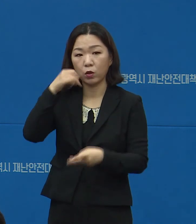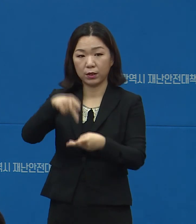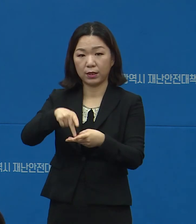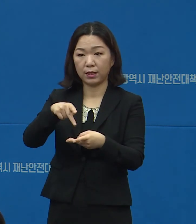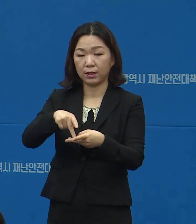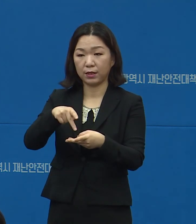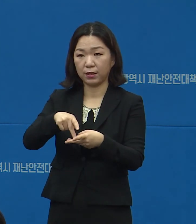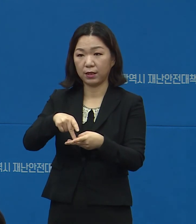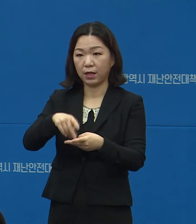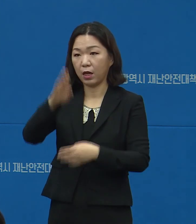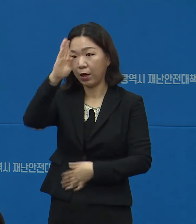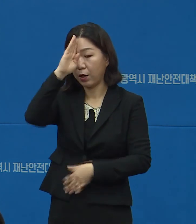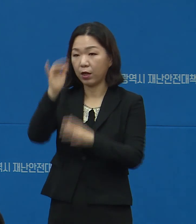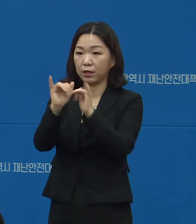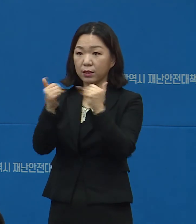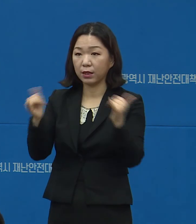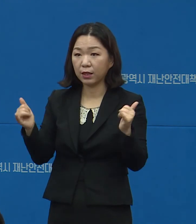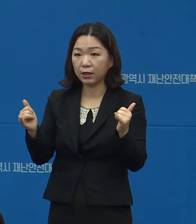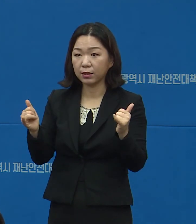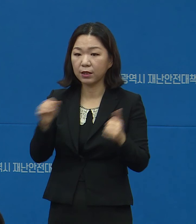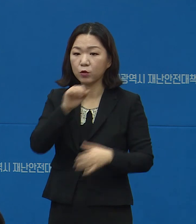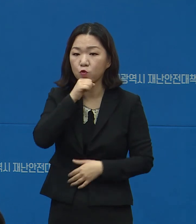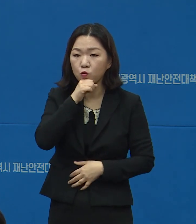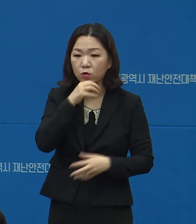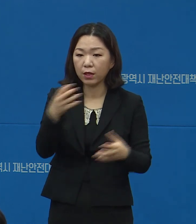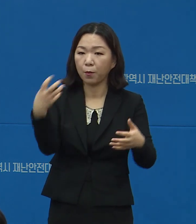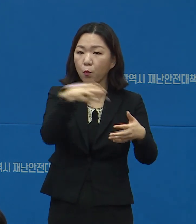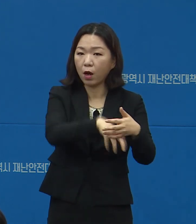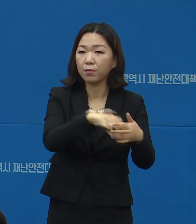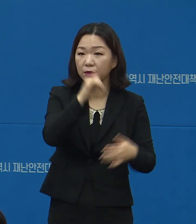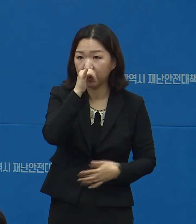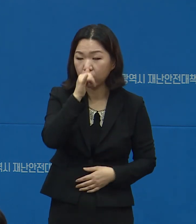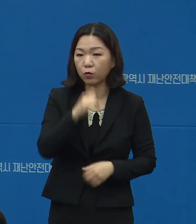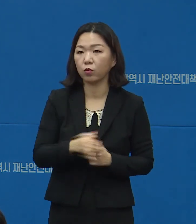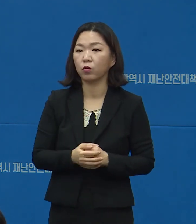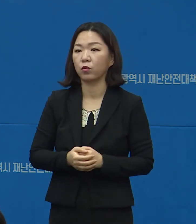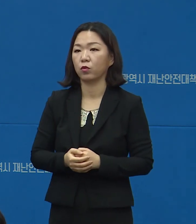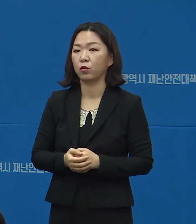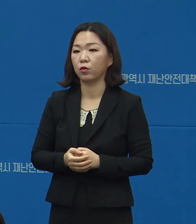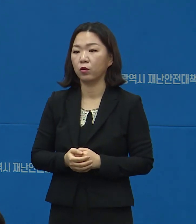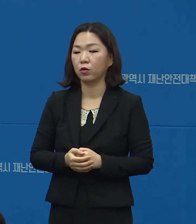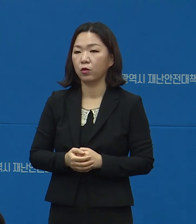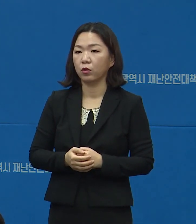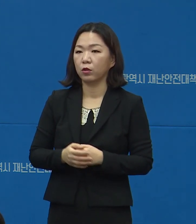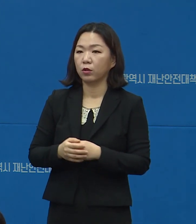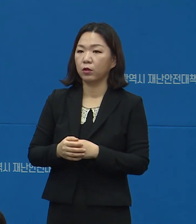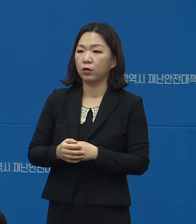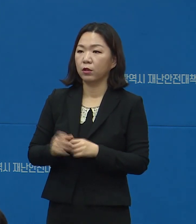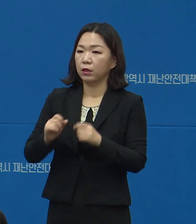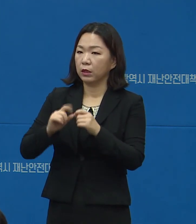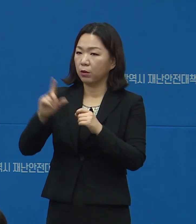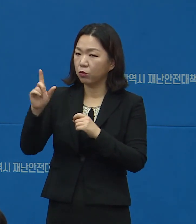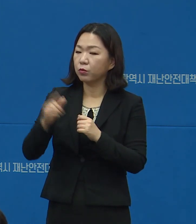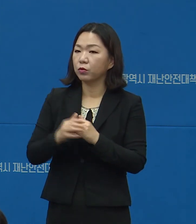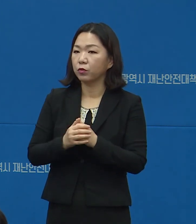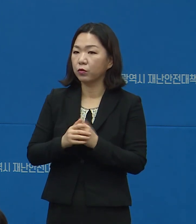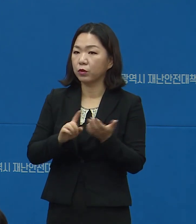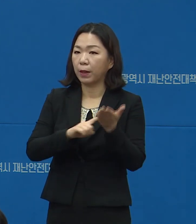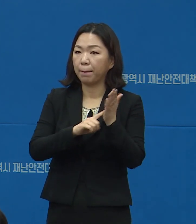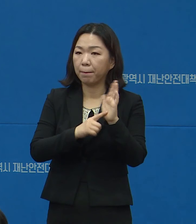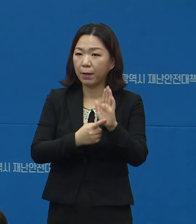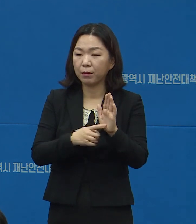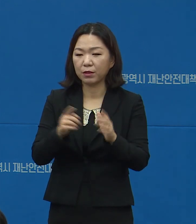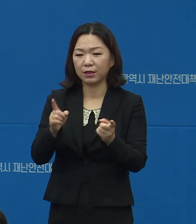있는 대부분 확진자들은 저희가 통계로 계속 잡히고 있었던 부분들이고요. 그래서 상당 부분은 저희가 이제 발표는